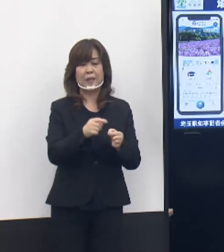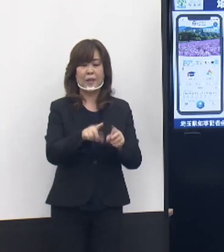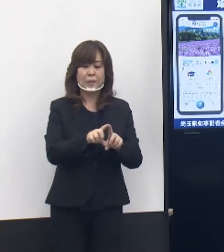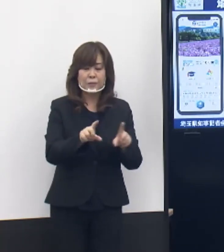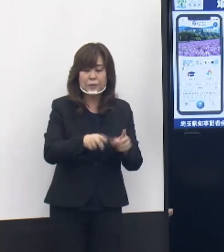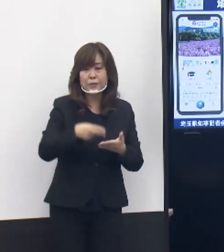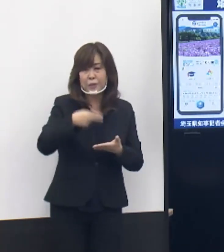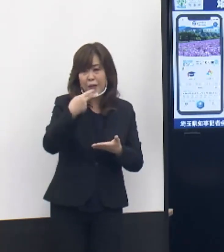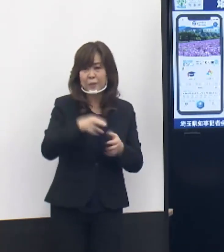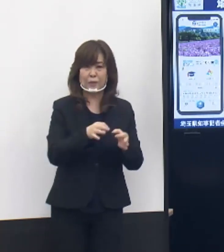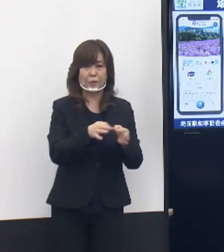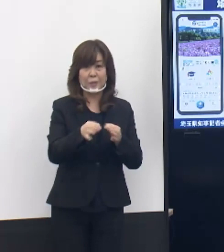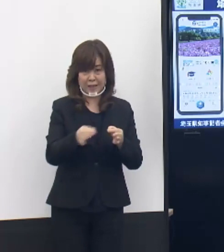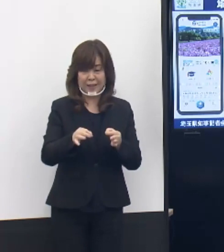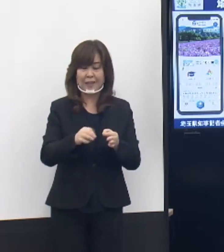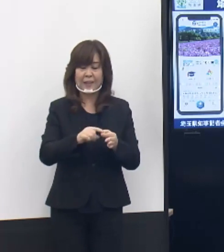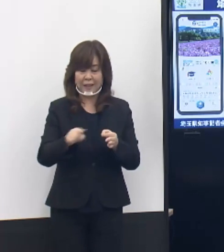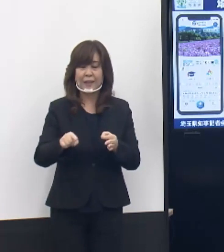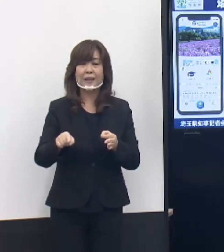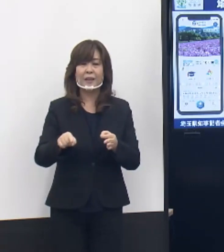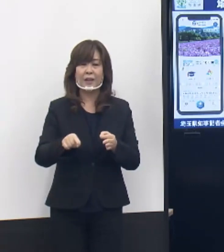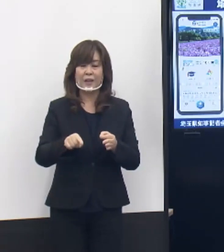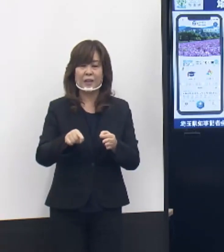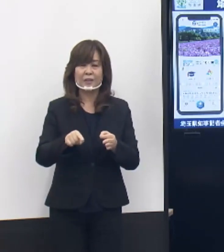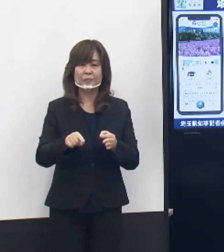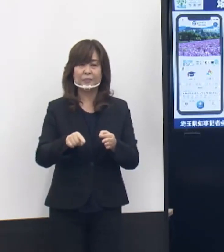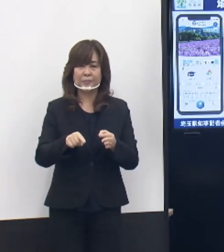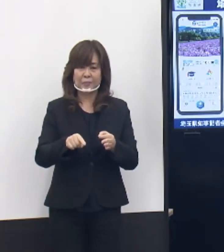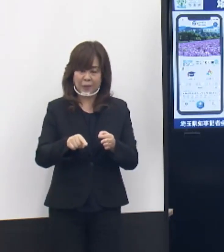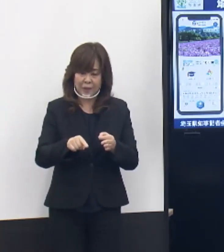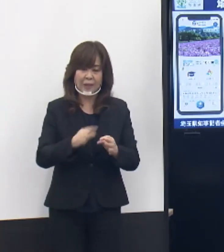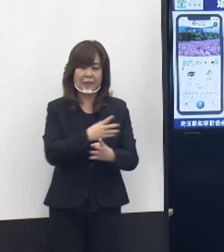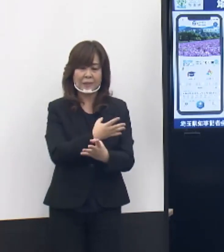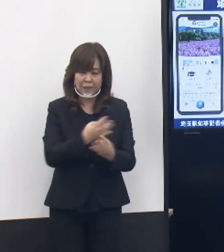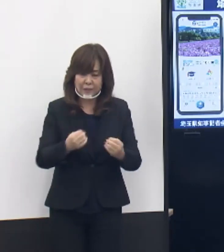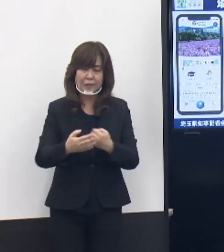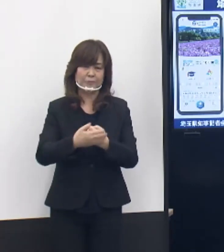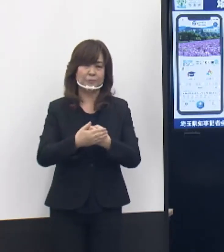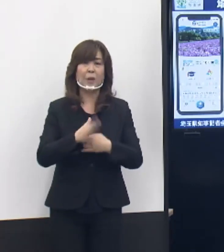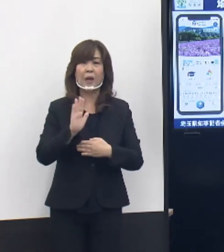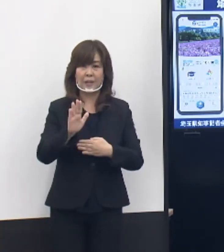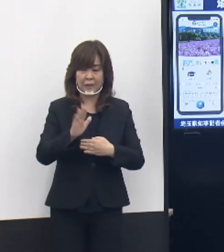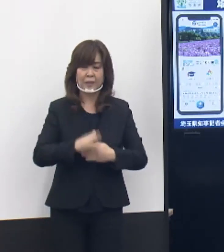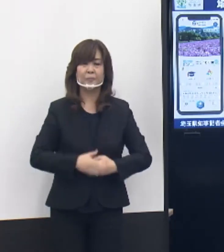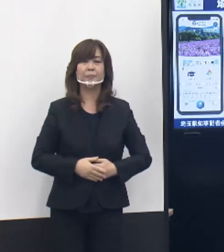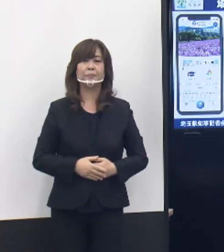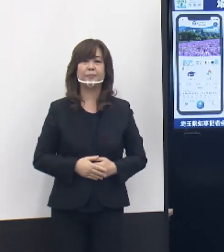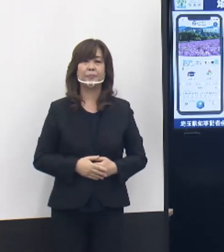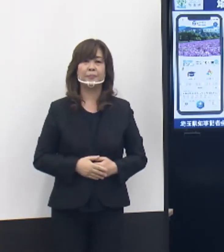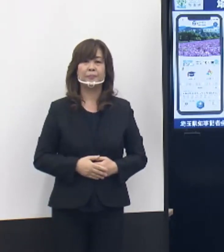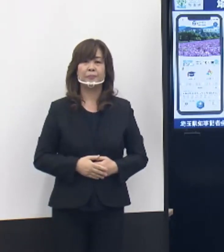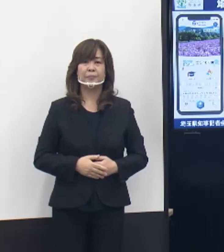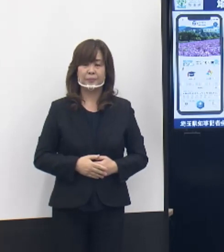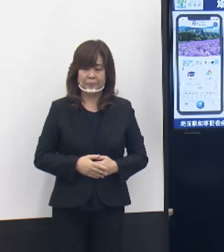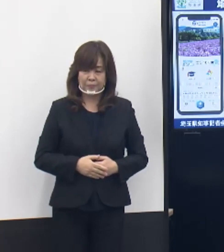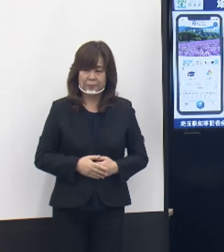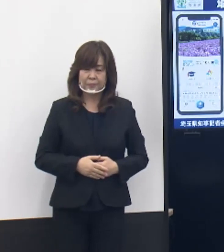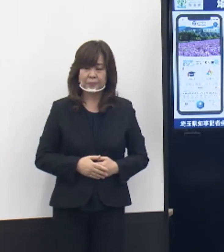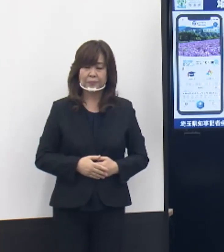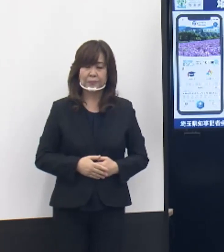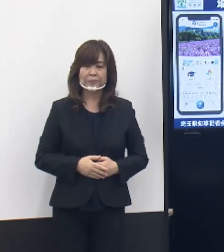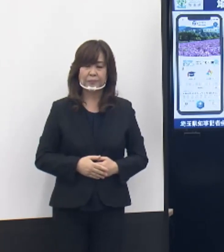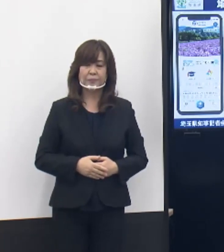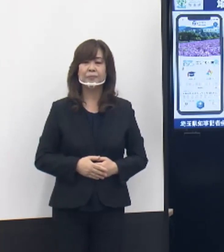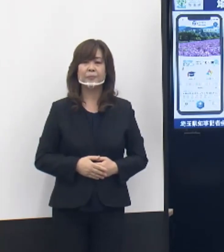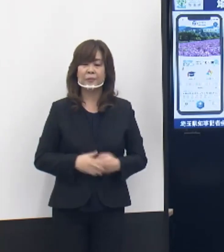ういった飲食店がメインでございまして、埼玉県がこれら の、 そのお店に参加していただいたことによ